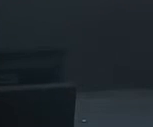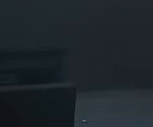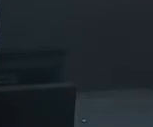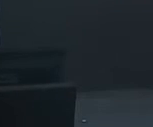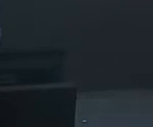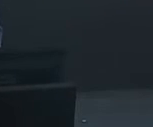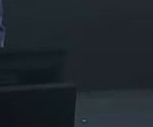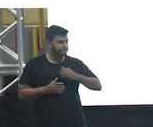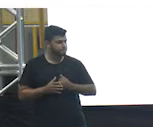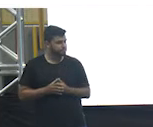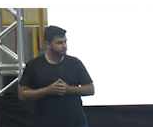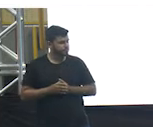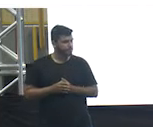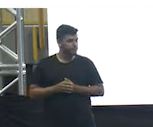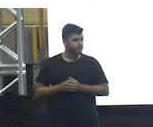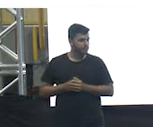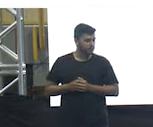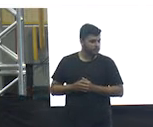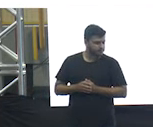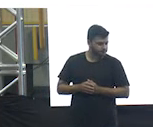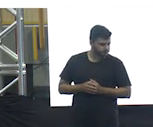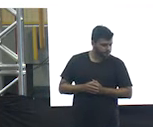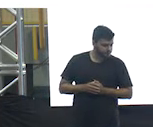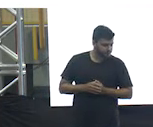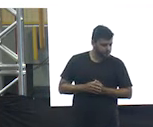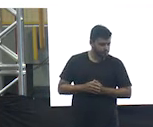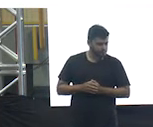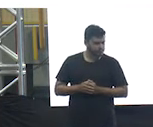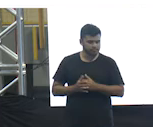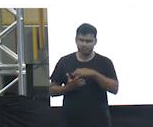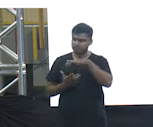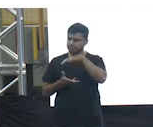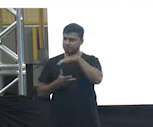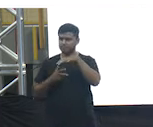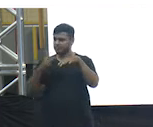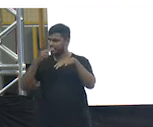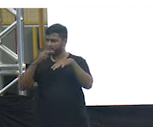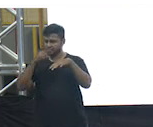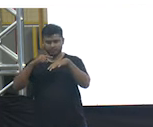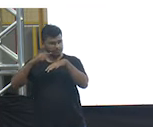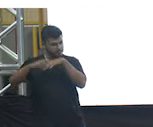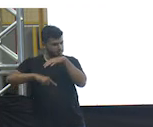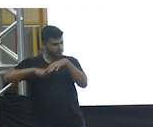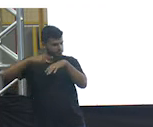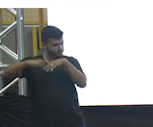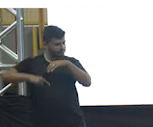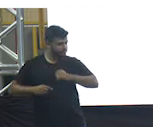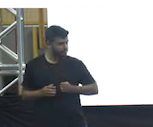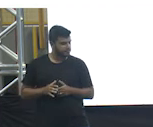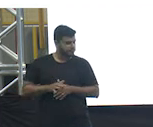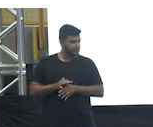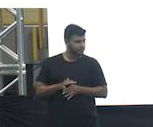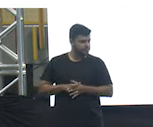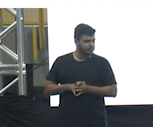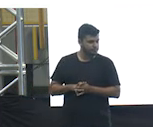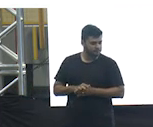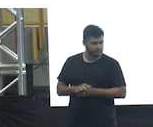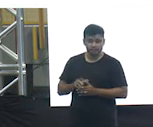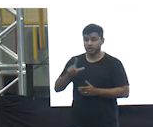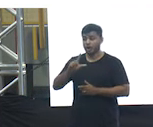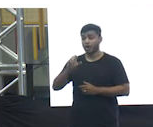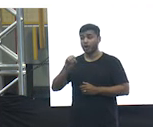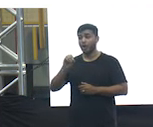frente. Olha os meridianos, olha aí Greenwich, mesmo tamanho. Olha aí a longitude. Olha a